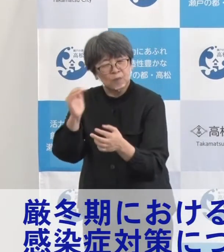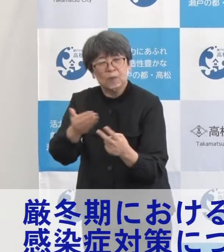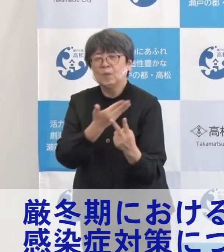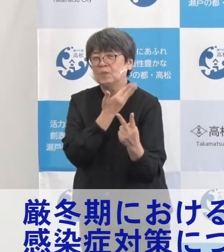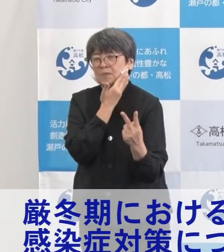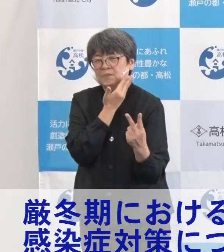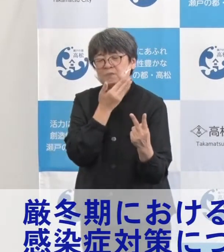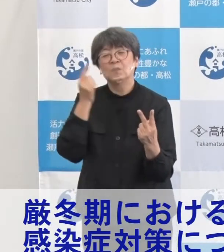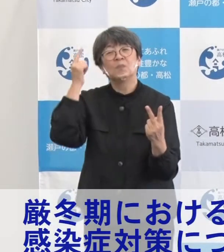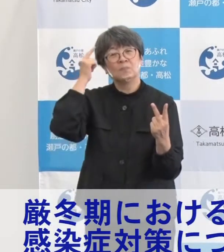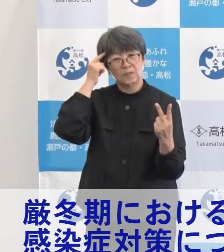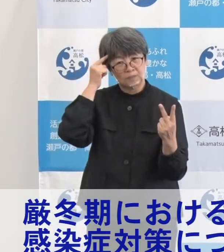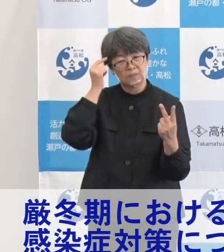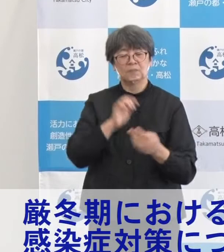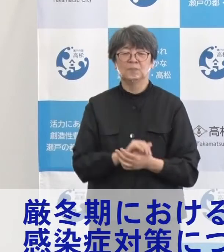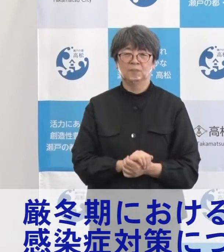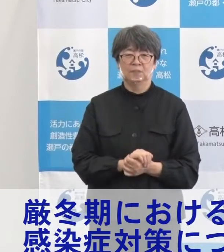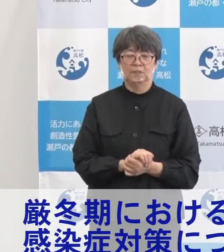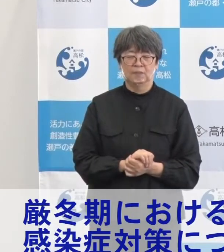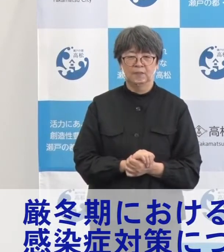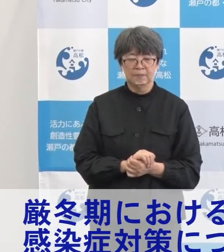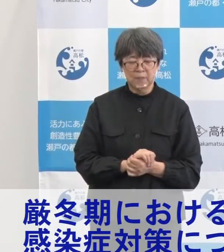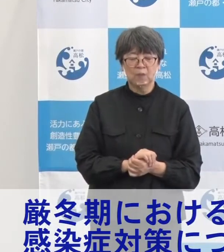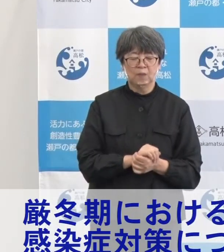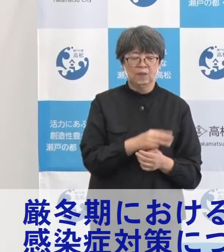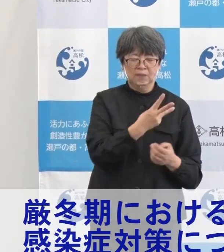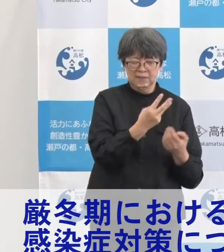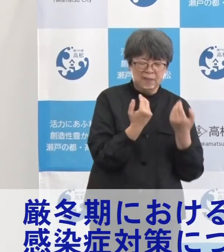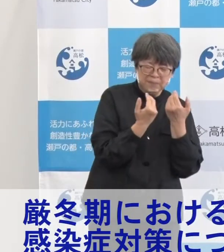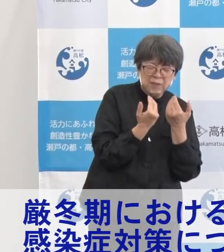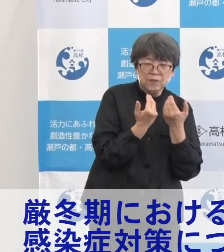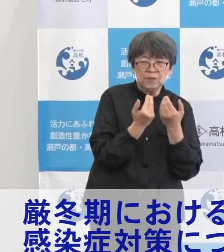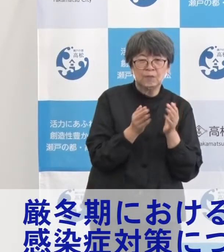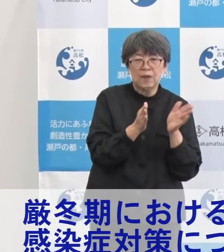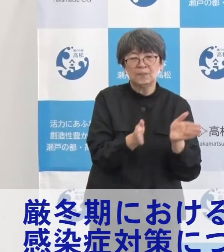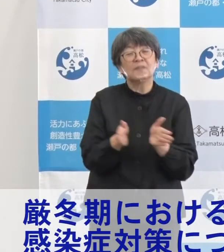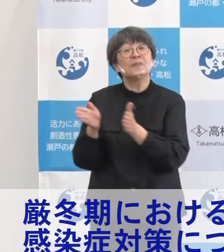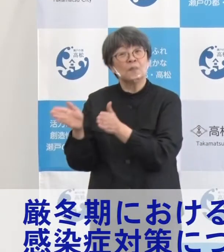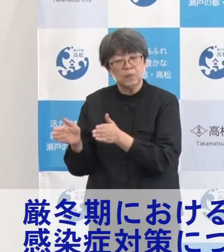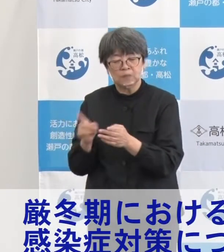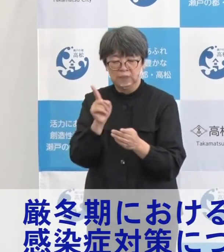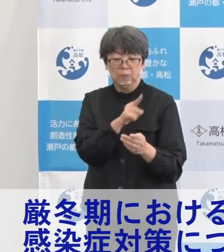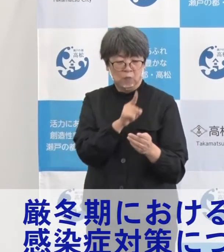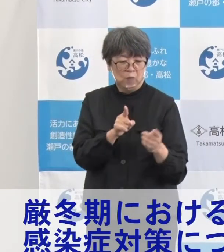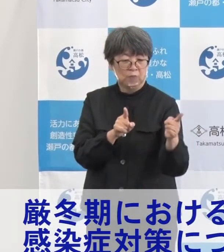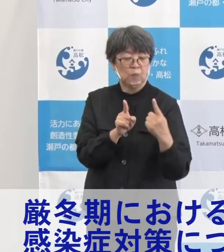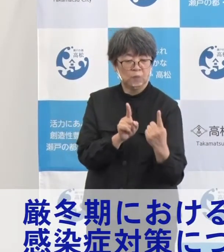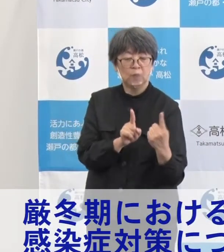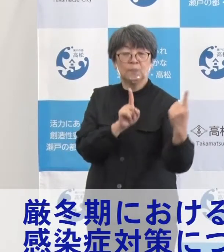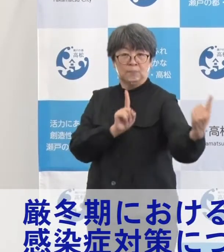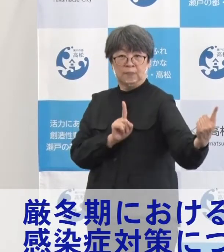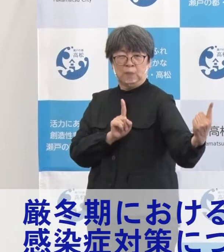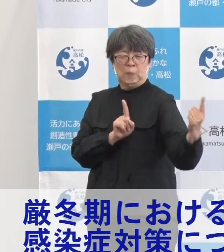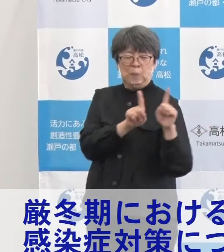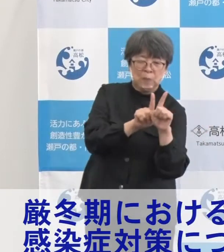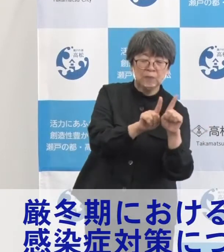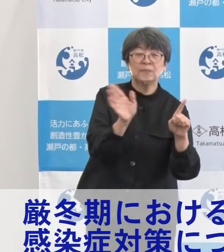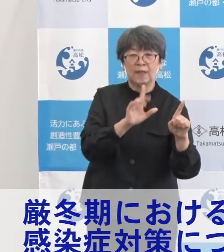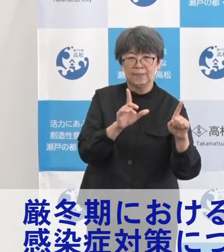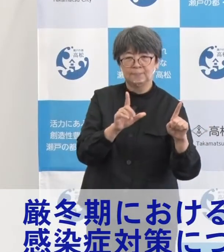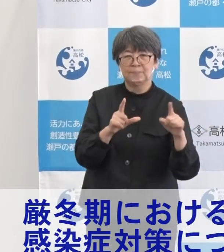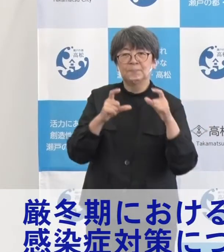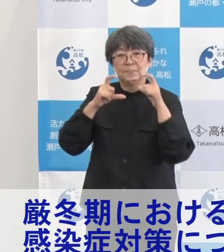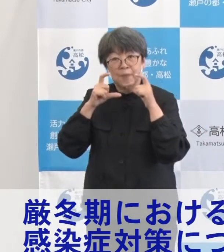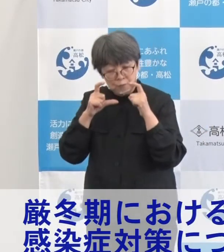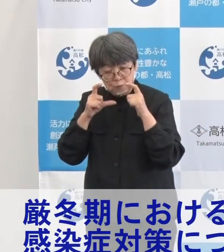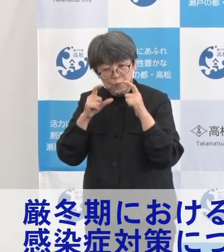かと思っております基本的には33つを避けることはもちろん人と人との距離を開けてマスクを着用をして